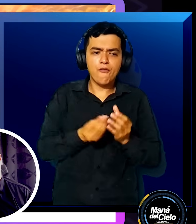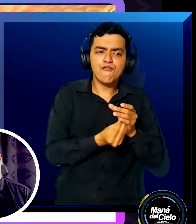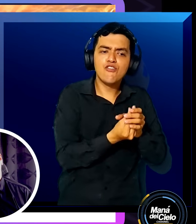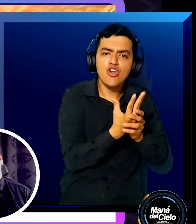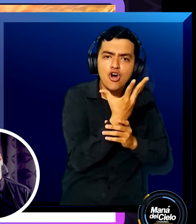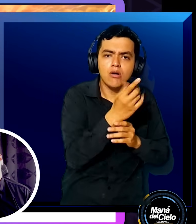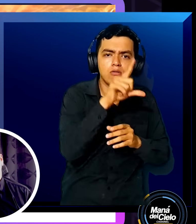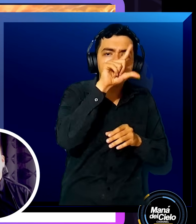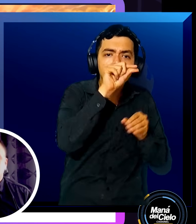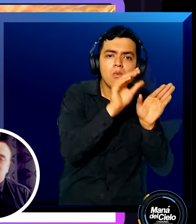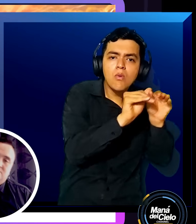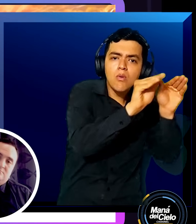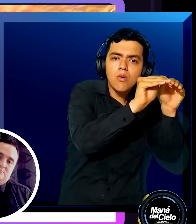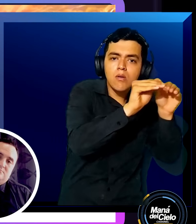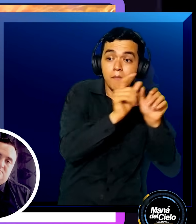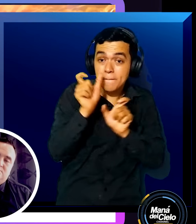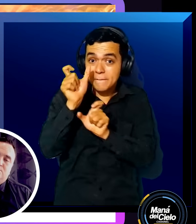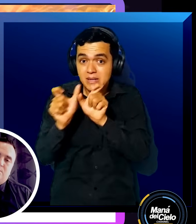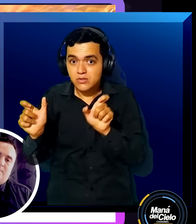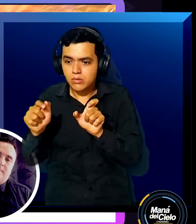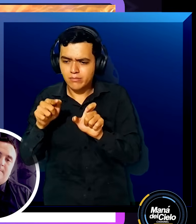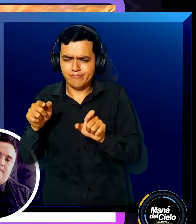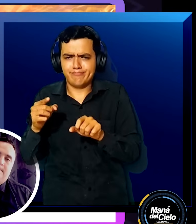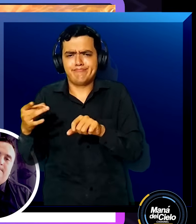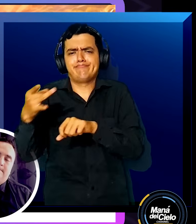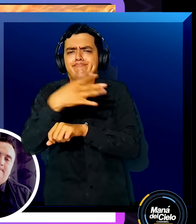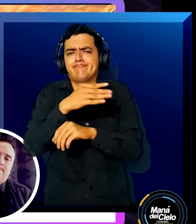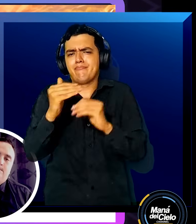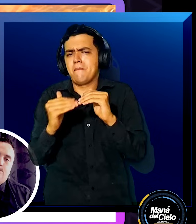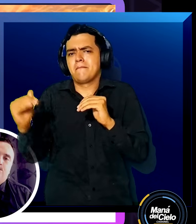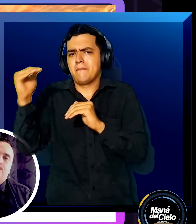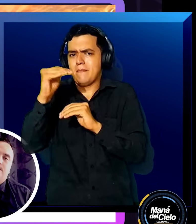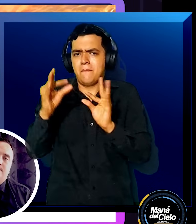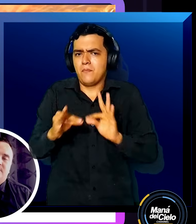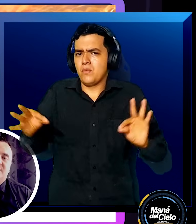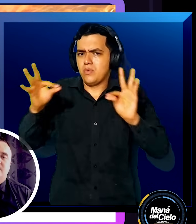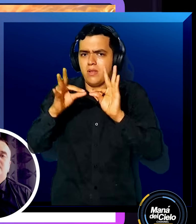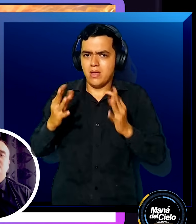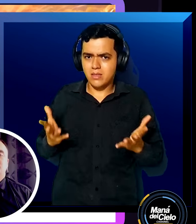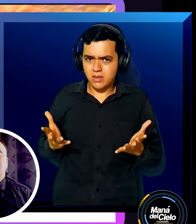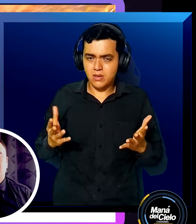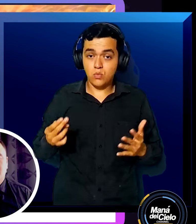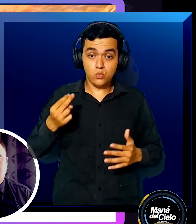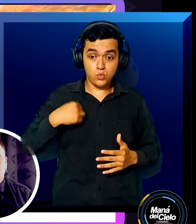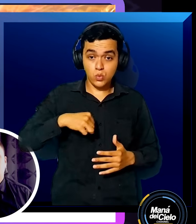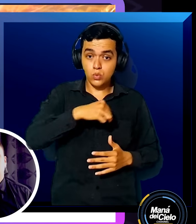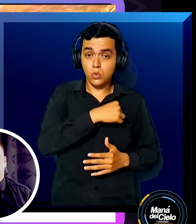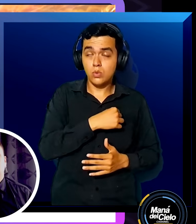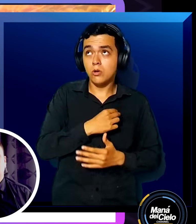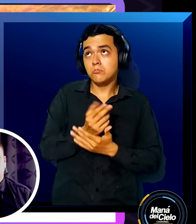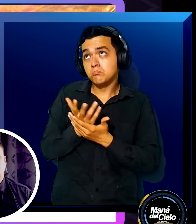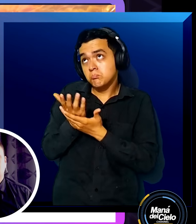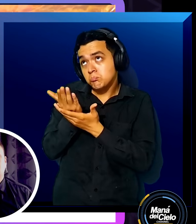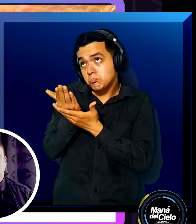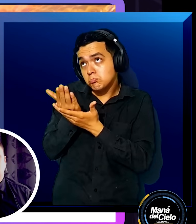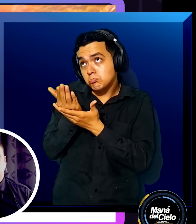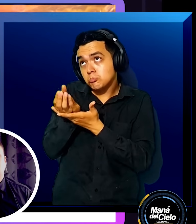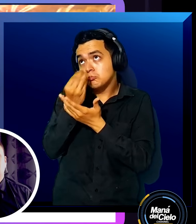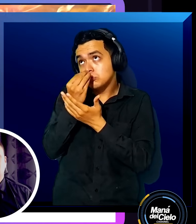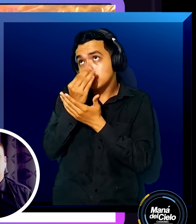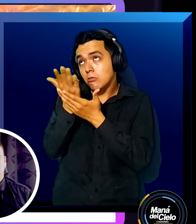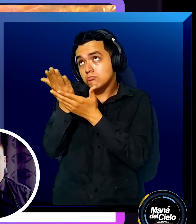Te adoramos, te adoramos, te adoramos. Te adoramos, te adoramos, te adoramos.